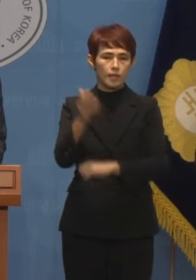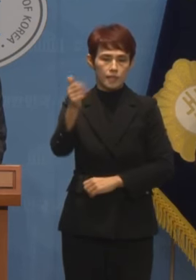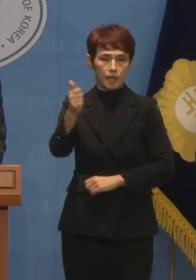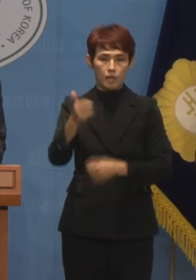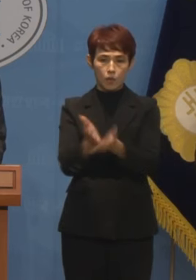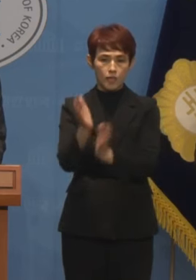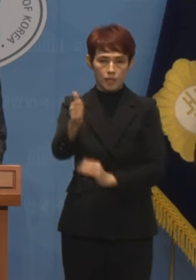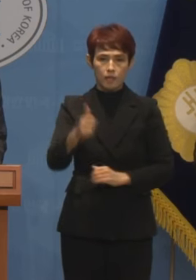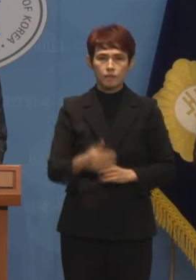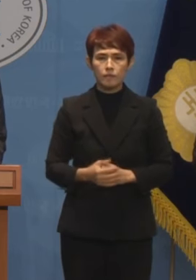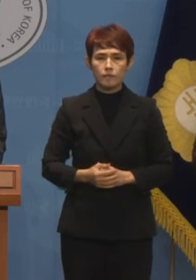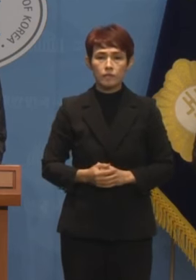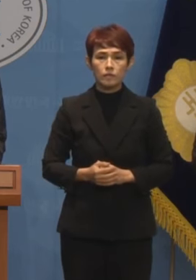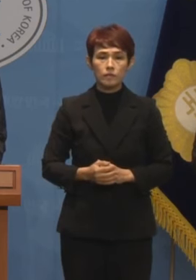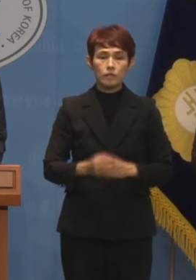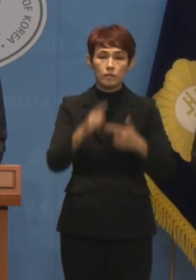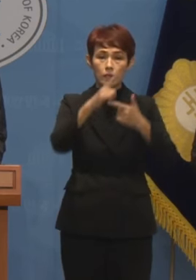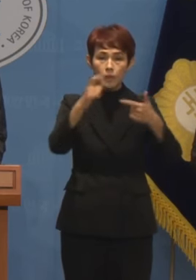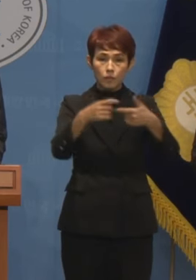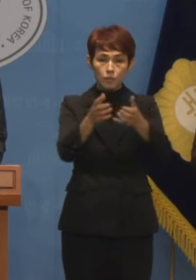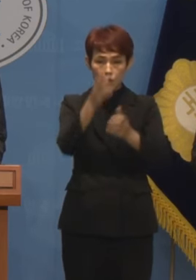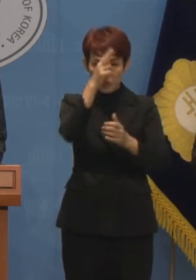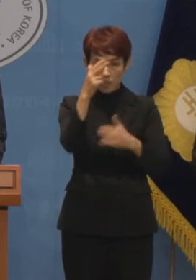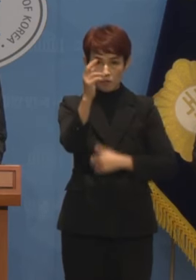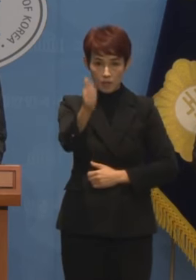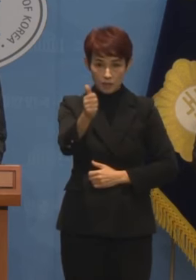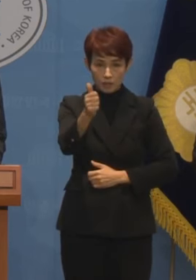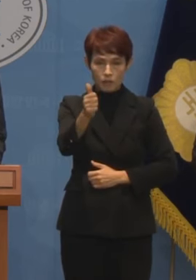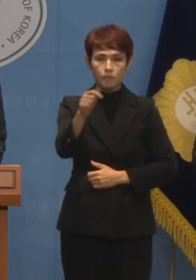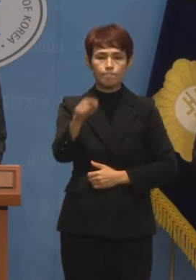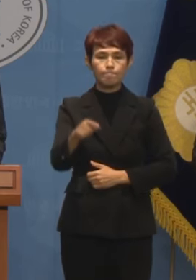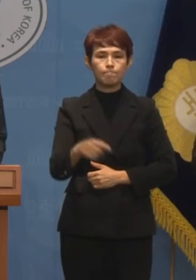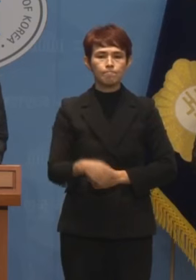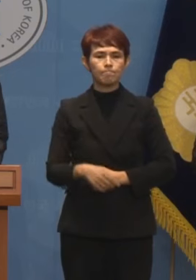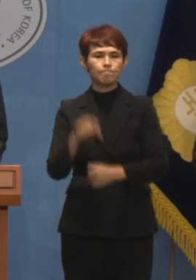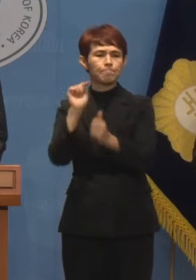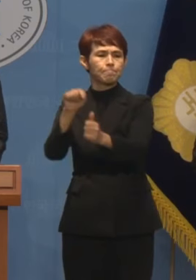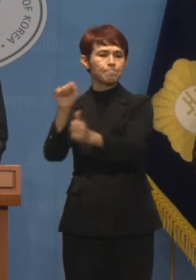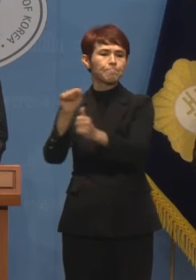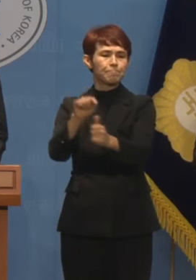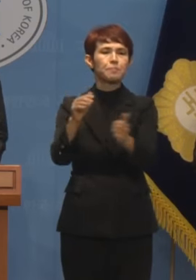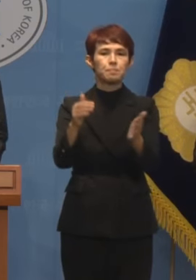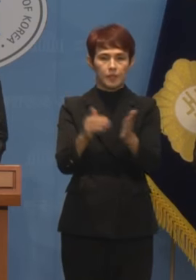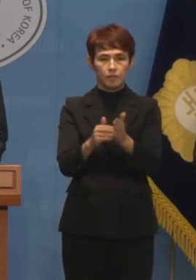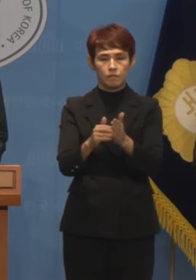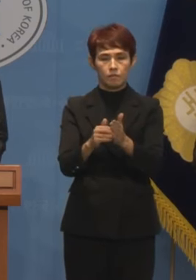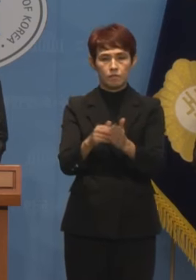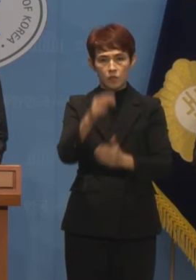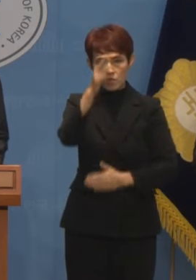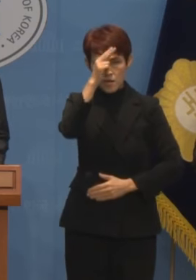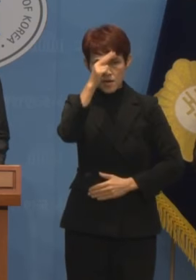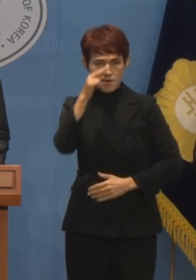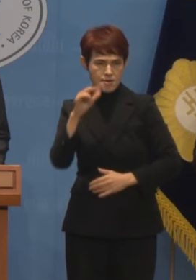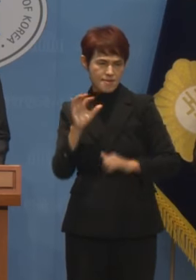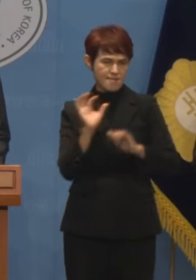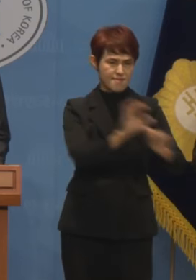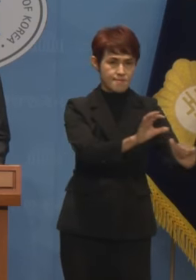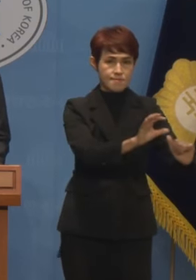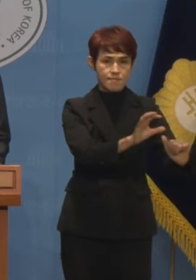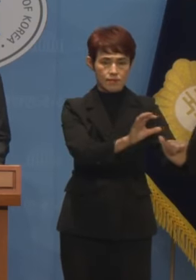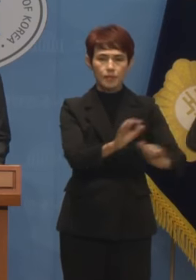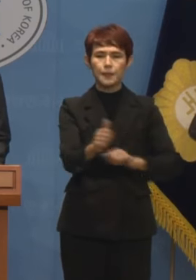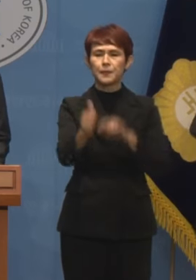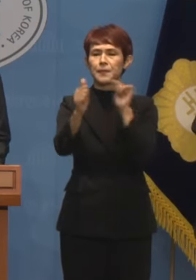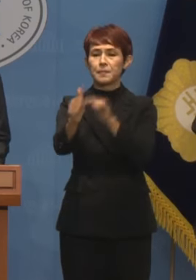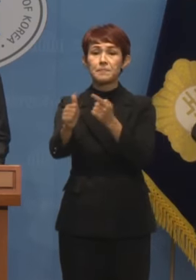류재혁 남대문 서장은 현장에서 기동대를 직접 지휘하며 경찰의 물력 행사와 진압 행위를